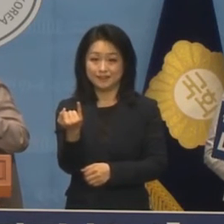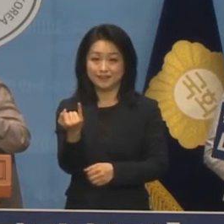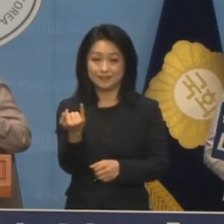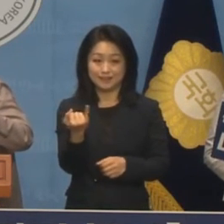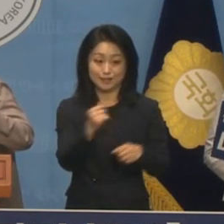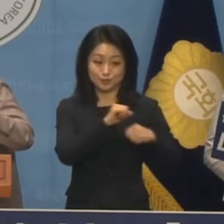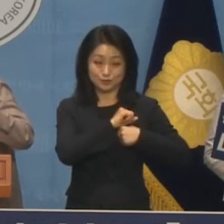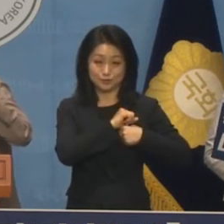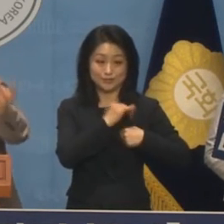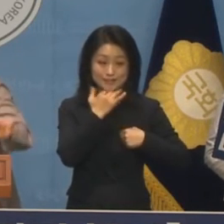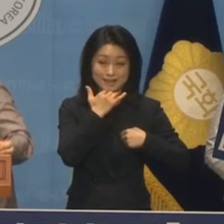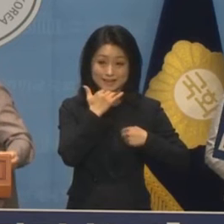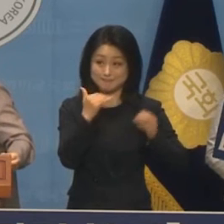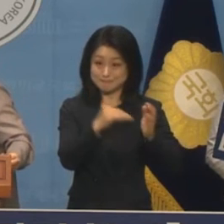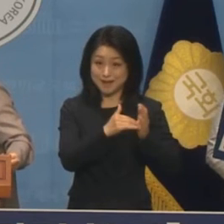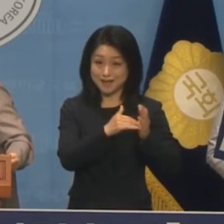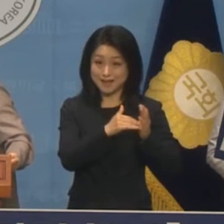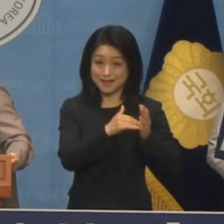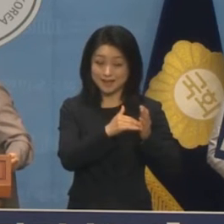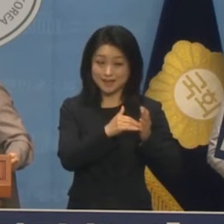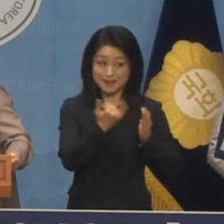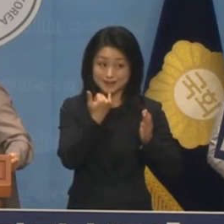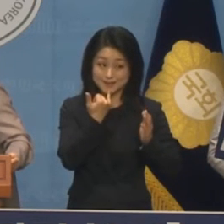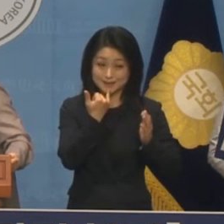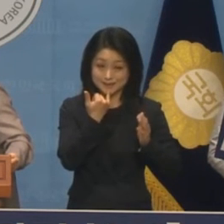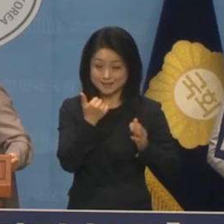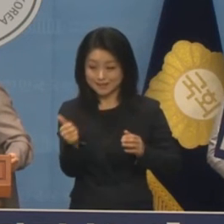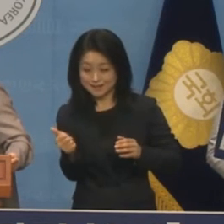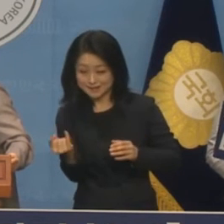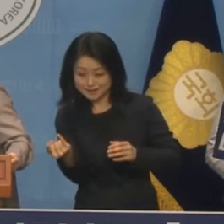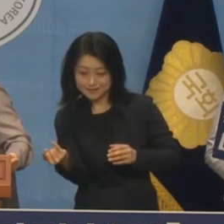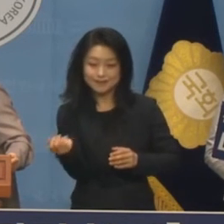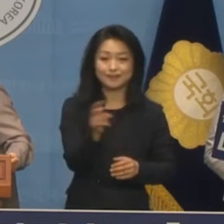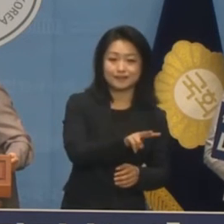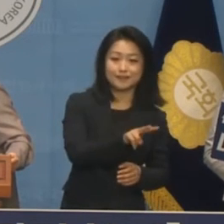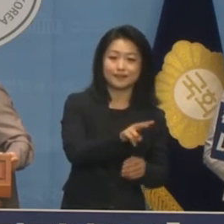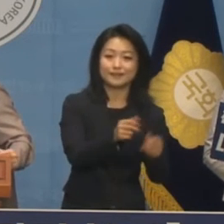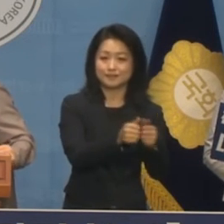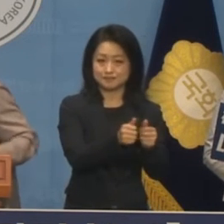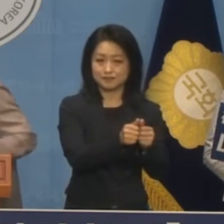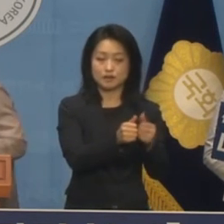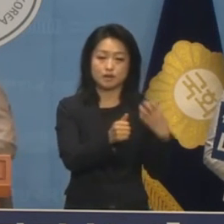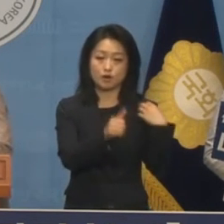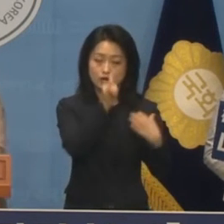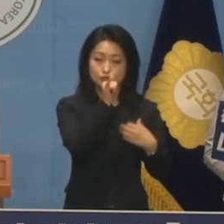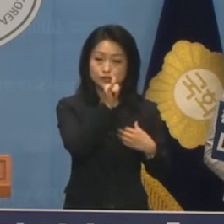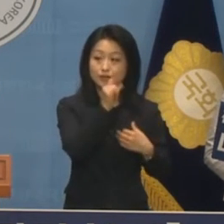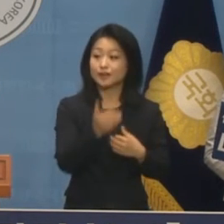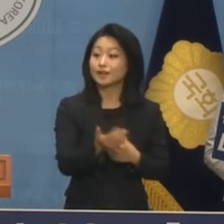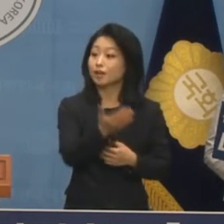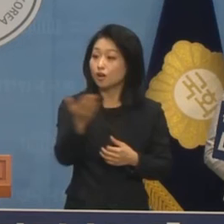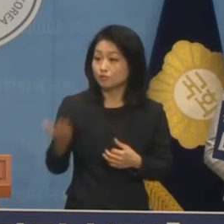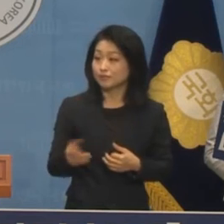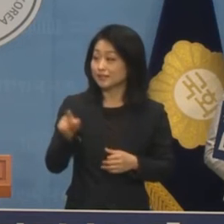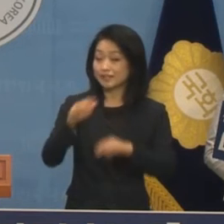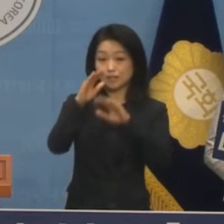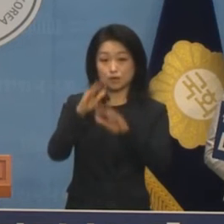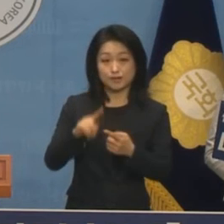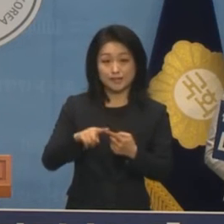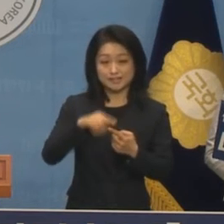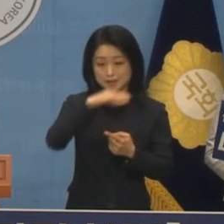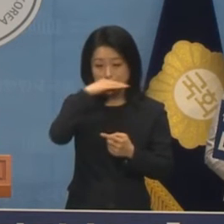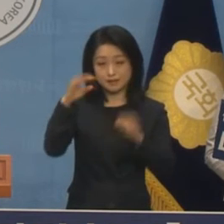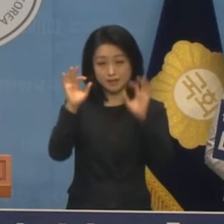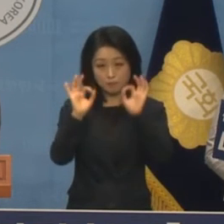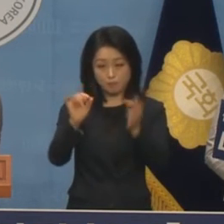징집기 끝나고 난 다음에 다시 남성으로 돌아오면 그때는 누가 국방의 의무를 감당하겠습니까? 언론들이 이 상황을 바르게 알고